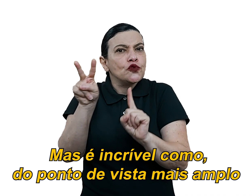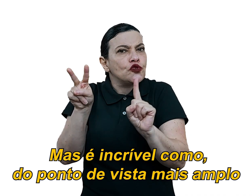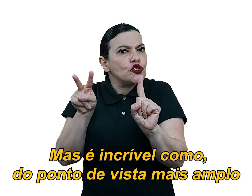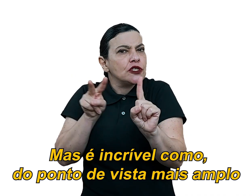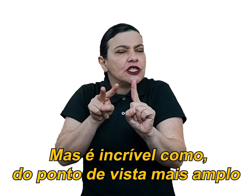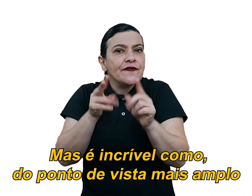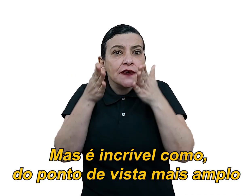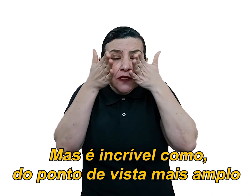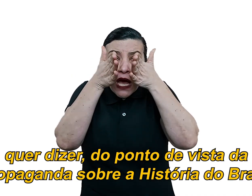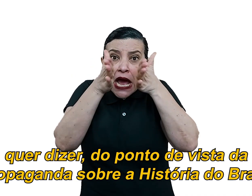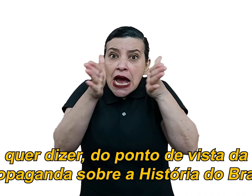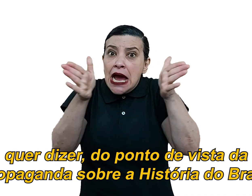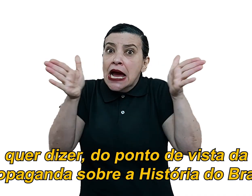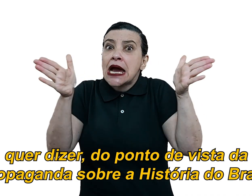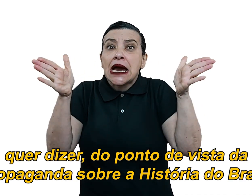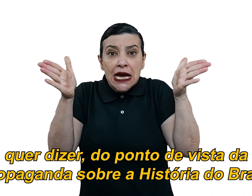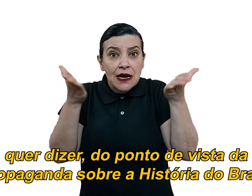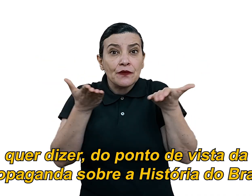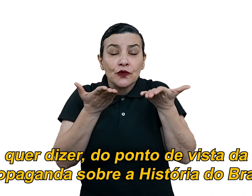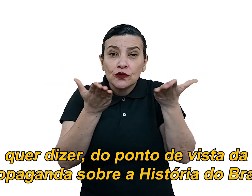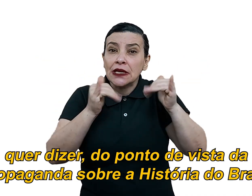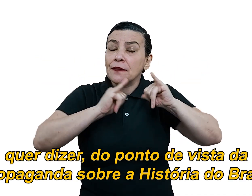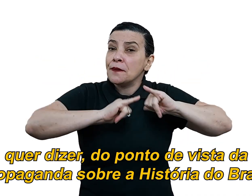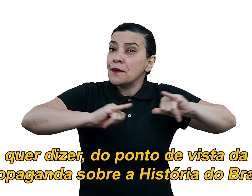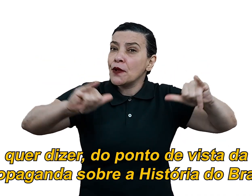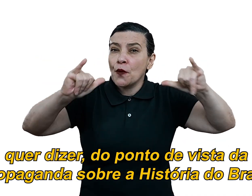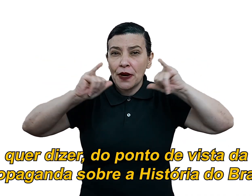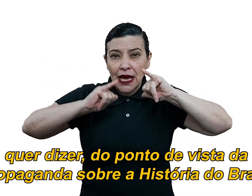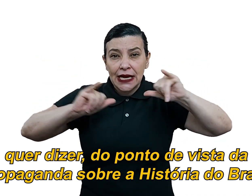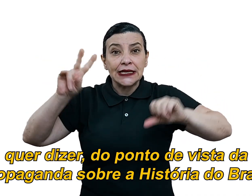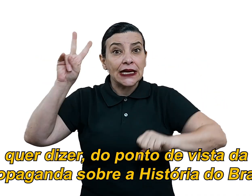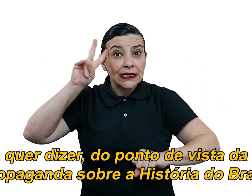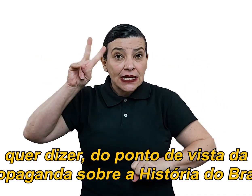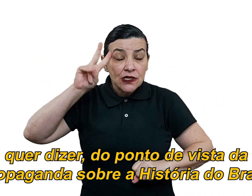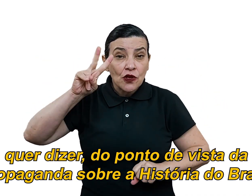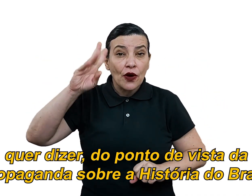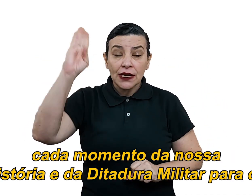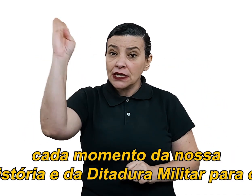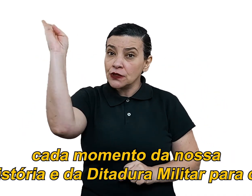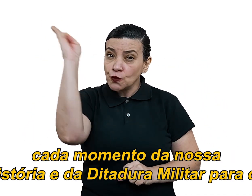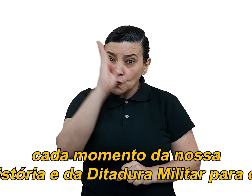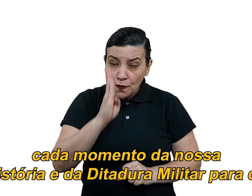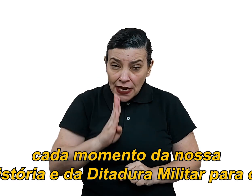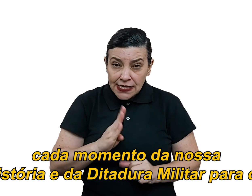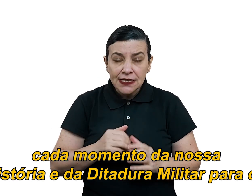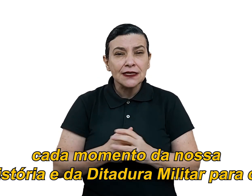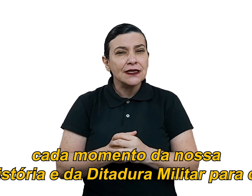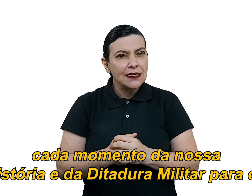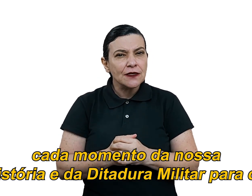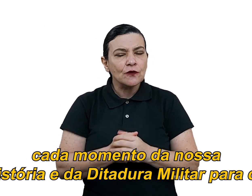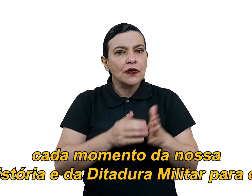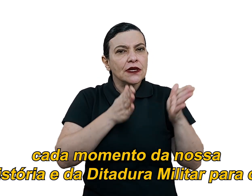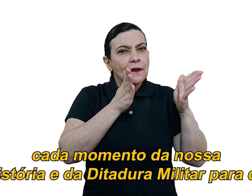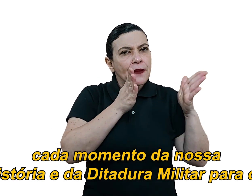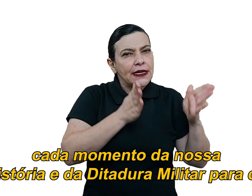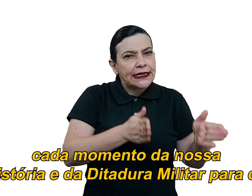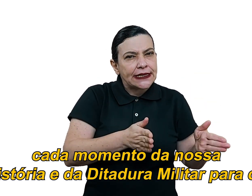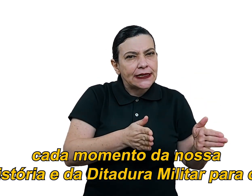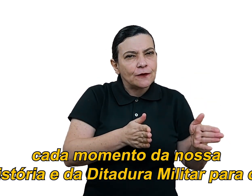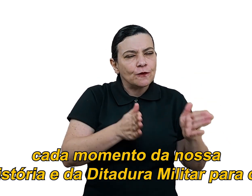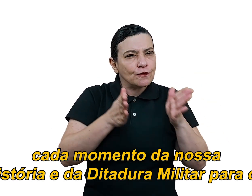vista mais amplo, quer dizer, do ponto de vista da propaganda sobre a história do Brasil, cada